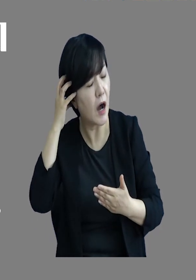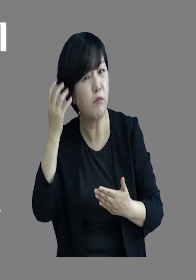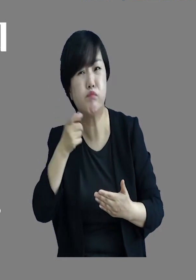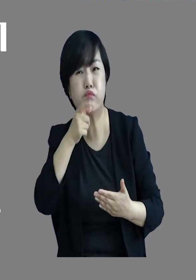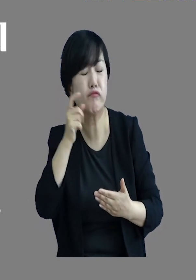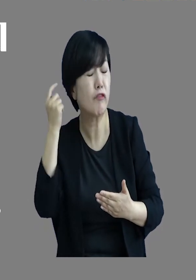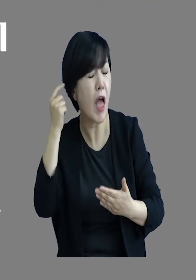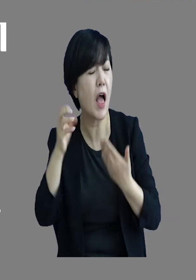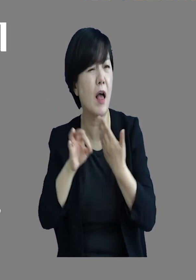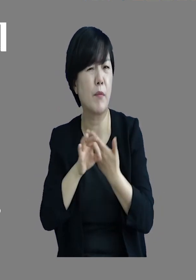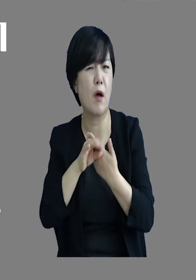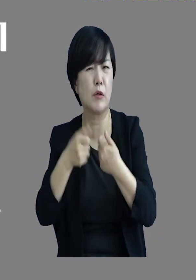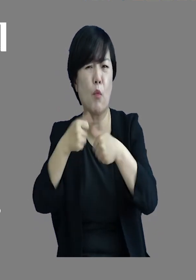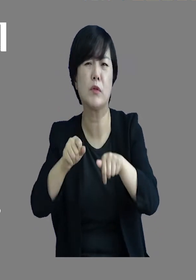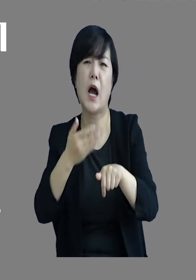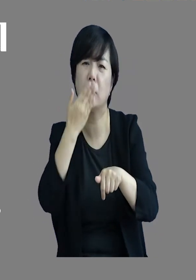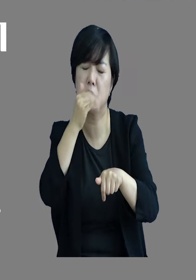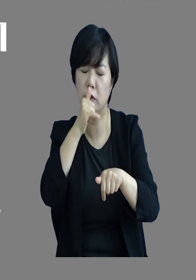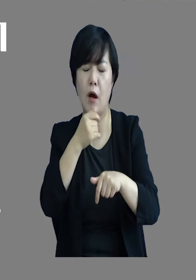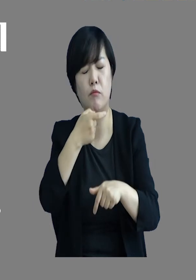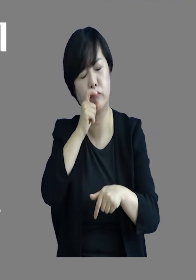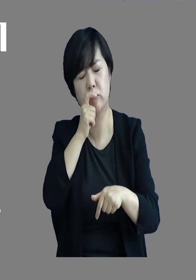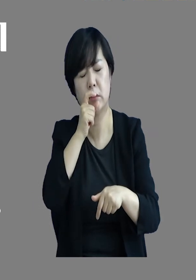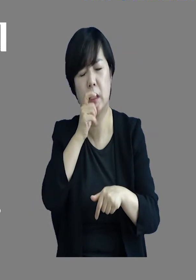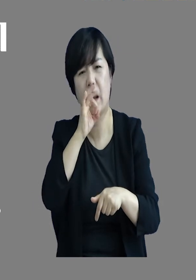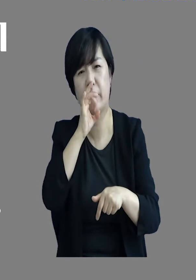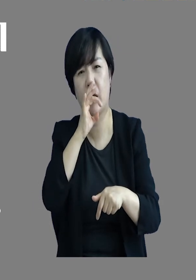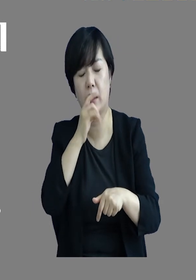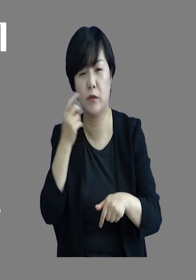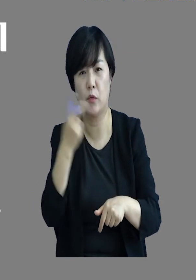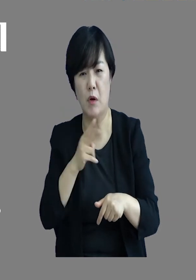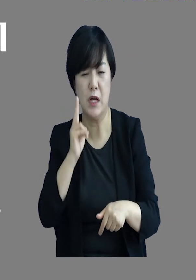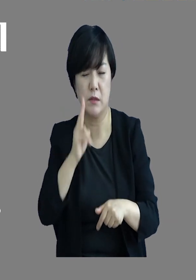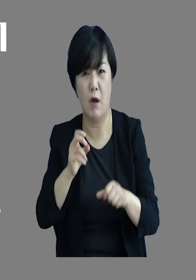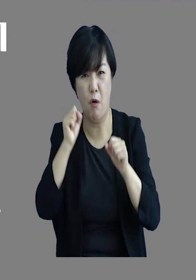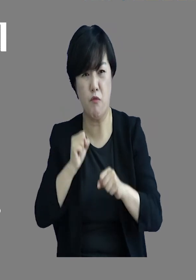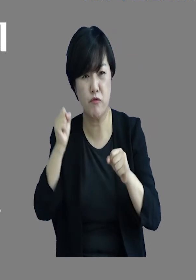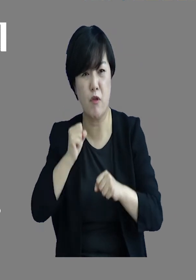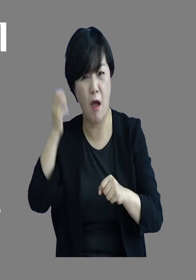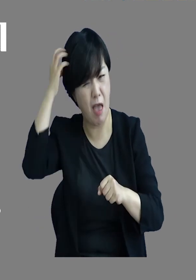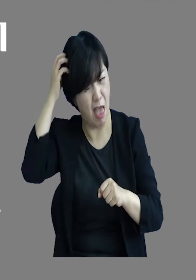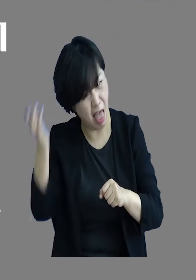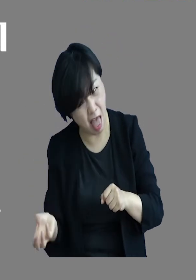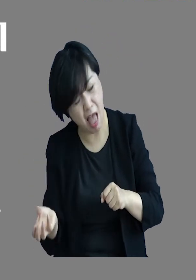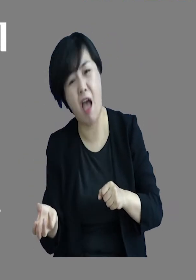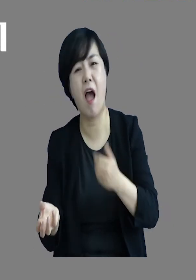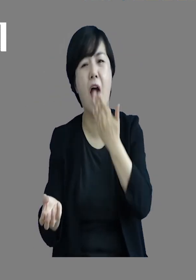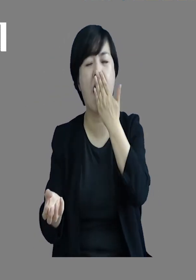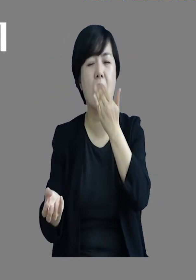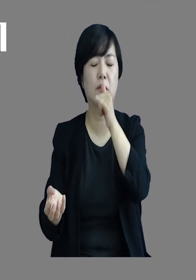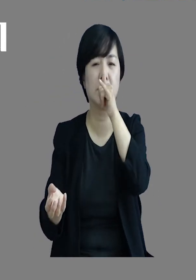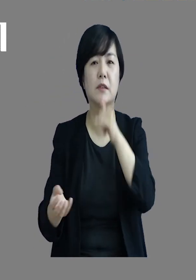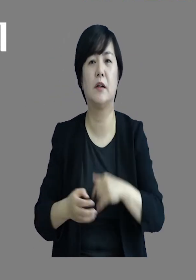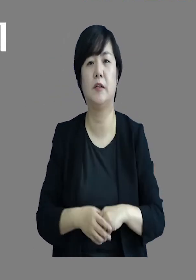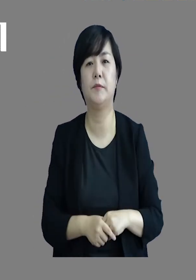물이 들어가면 이 기기가 상할 수 있기 때문에 물이 들어가면 안 되고, 또 심한 운동을 하다가 떨어진다든가 그런 게 있을 수 있고요.